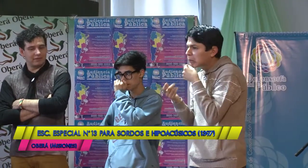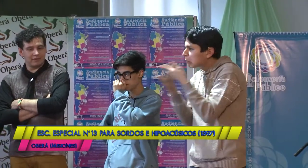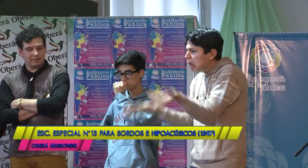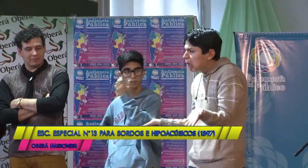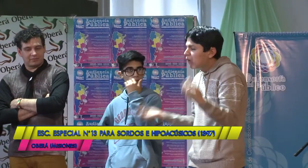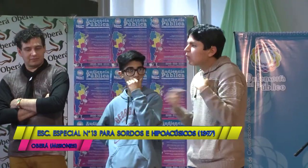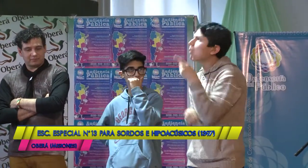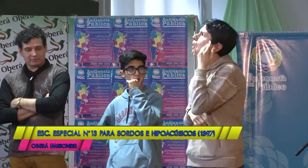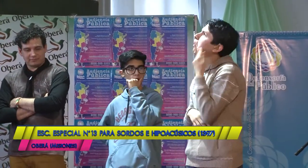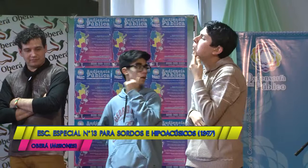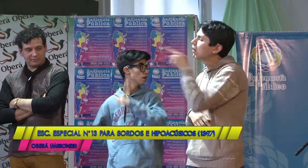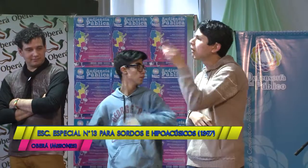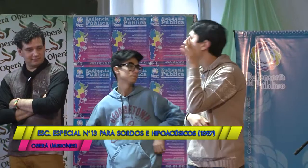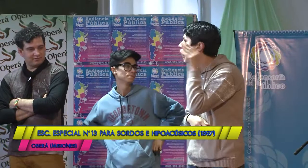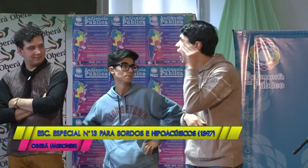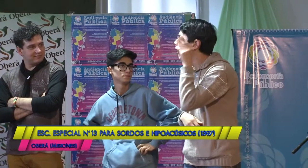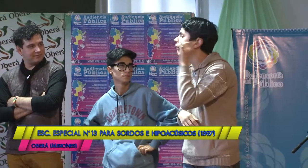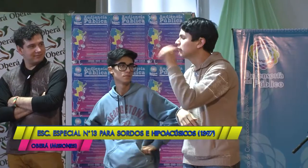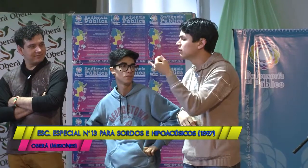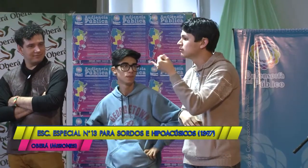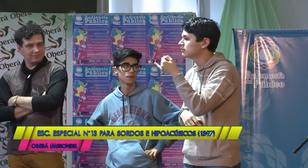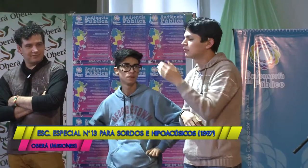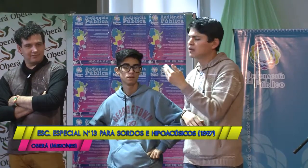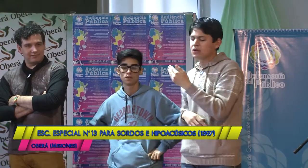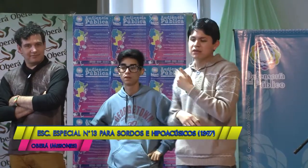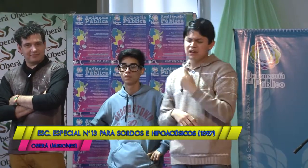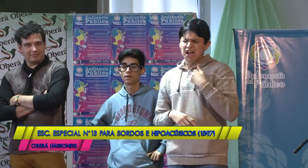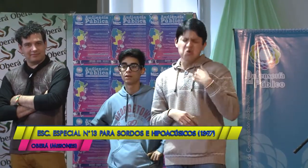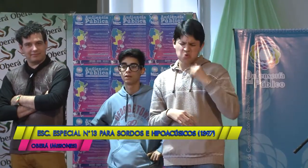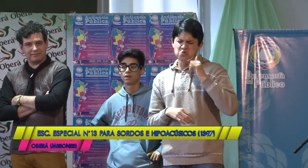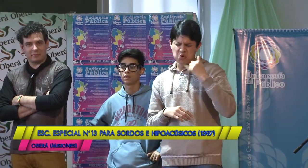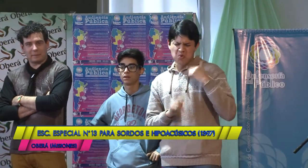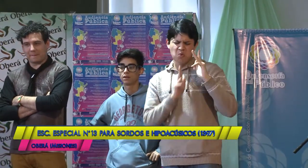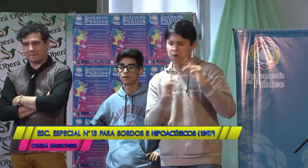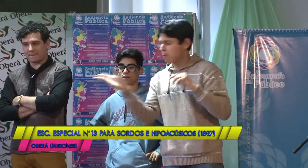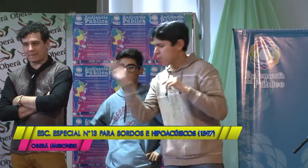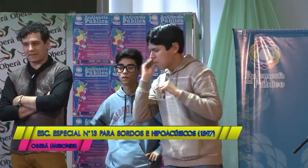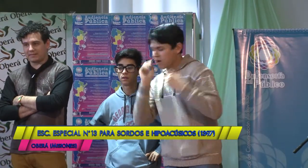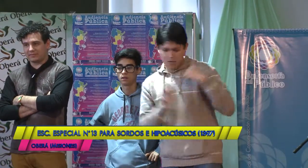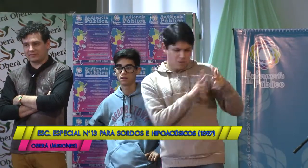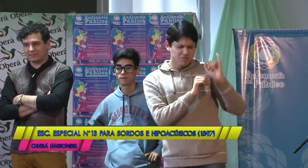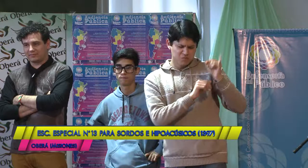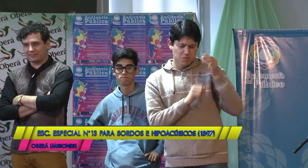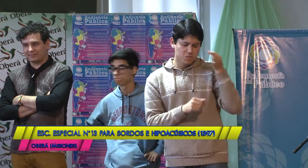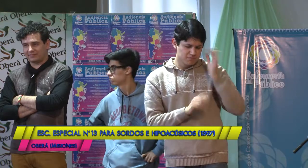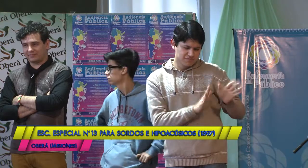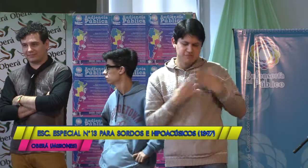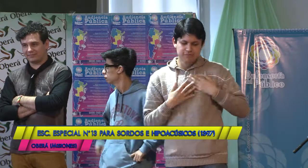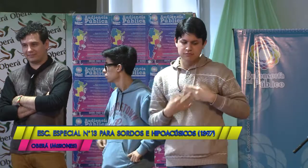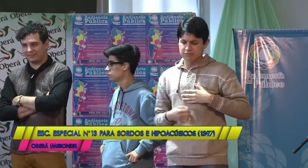intérprete. Entonces, hay, por ejemplo, en mi familia hay alguien que escucha, yo tengo que decirle, esperar que alguien escuche a mi mamá